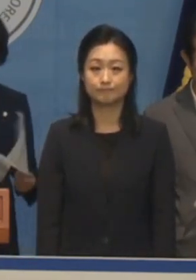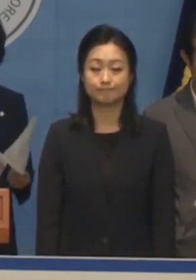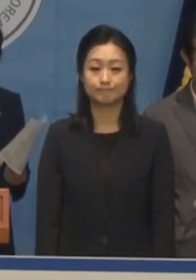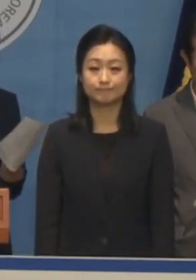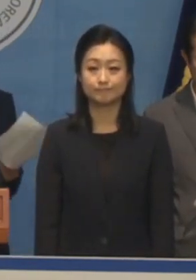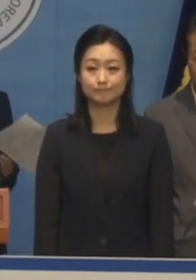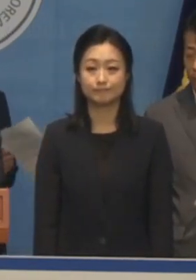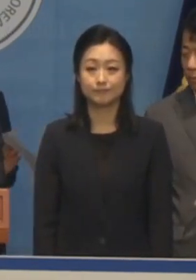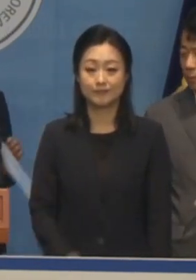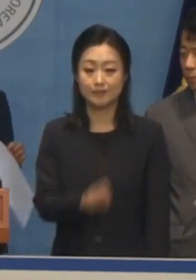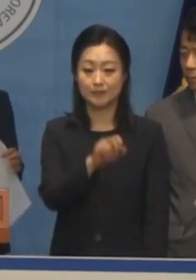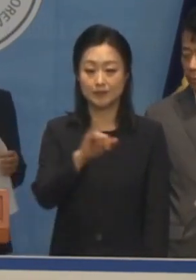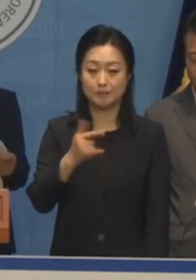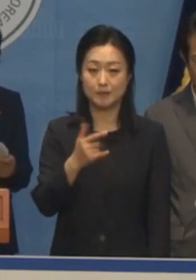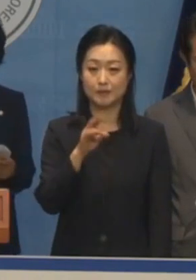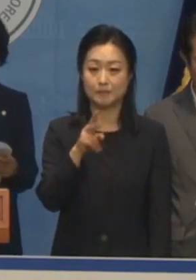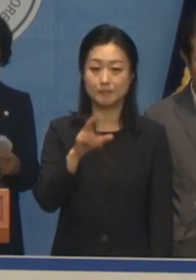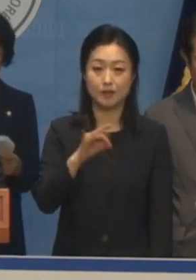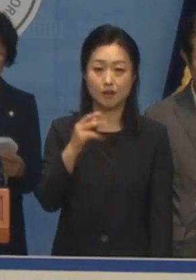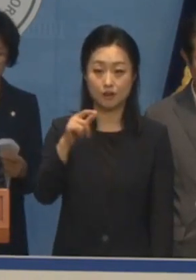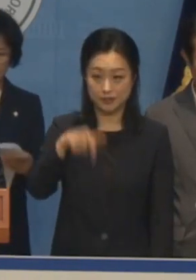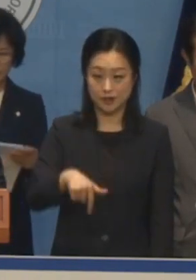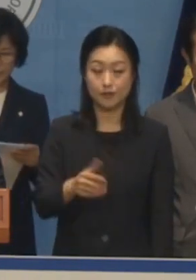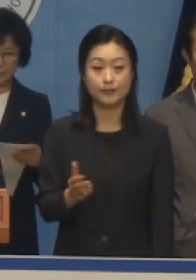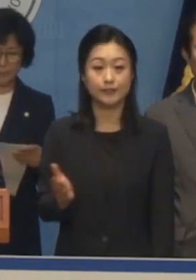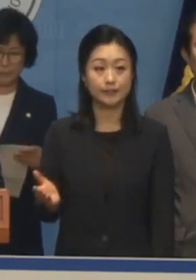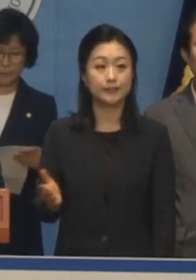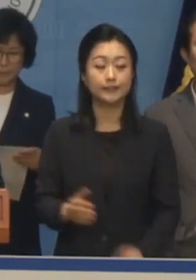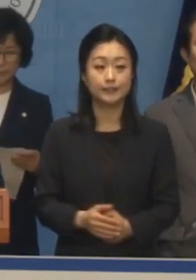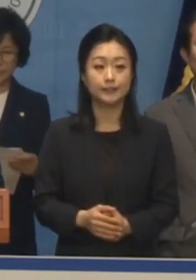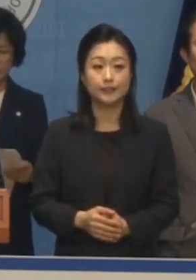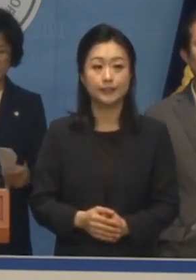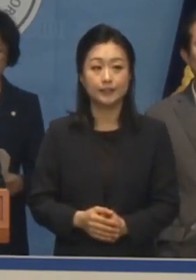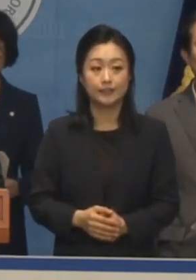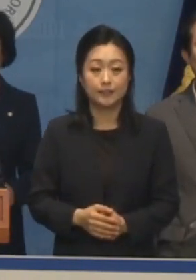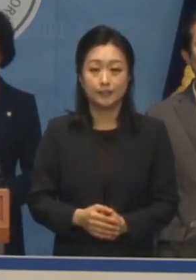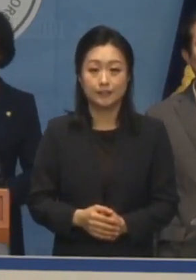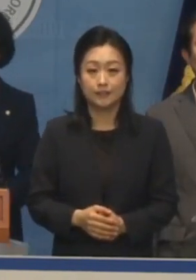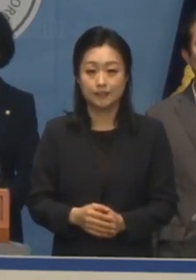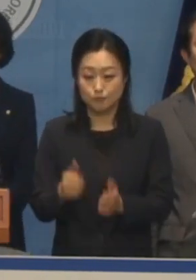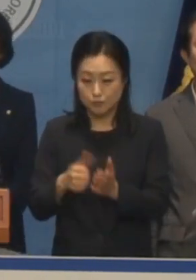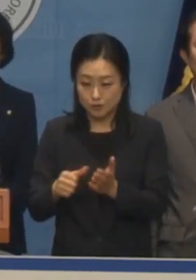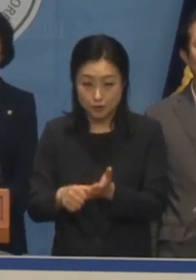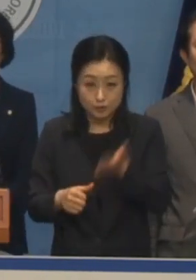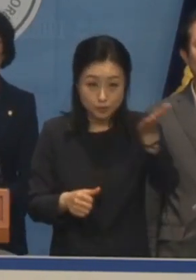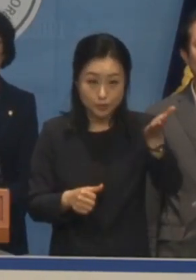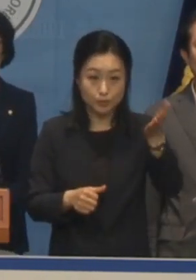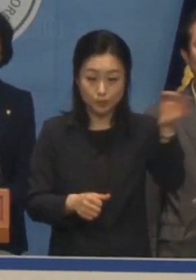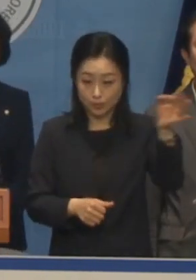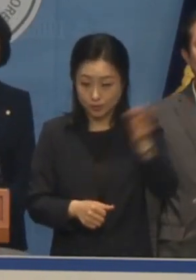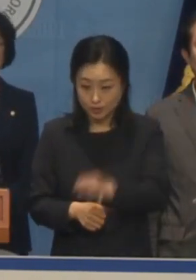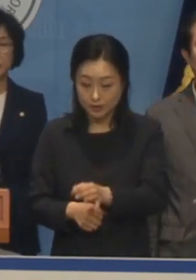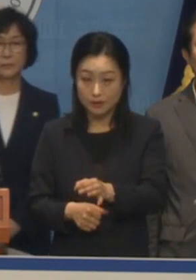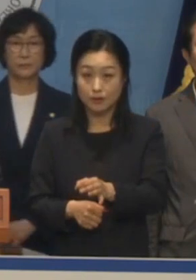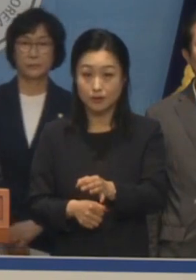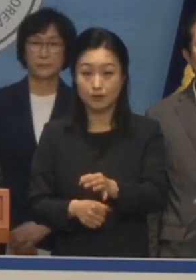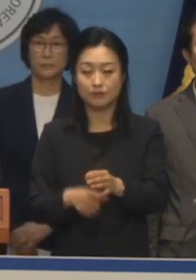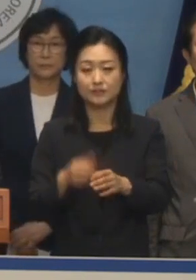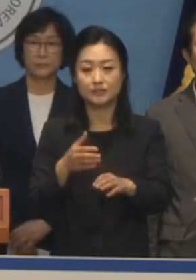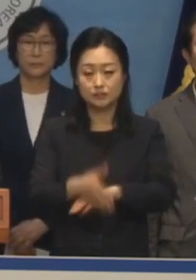예, 민병덕입니다. 기본적으로 정산 주기의 문제와 판매 대금과